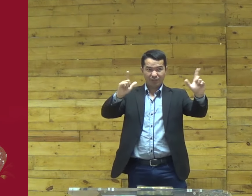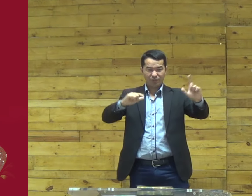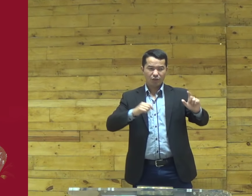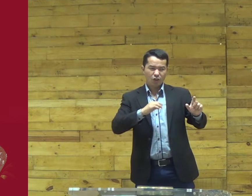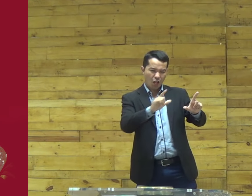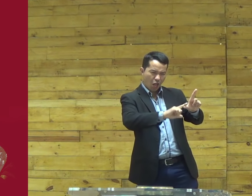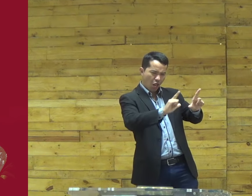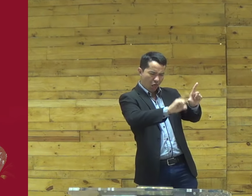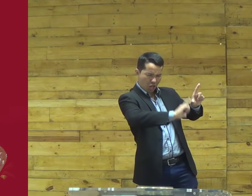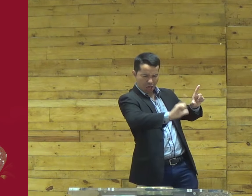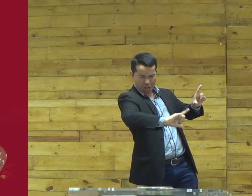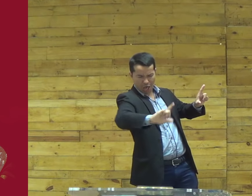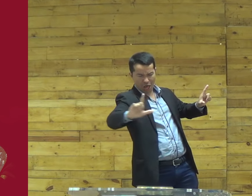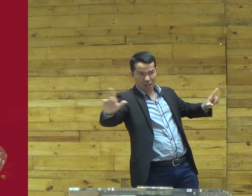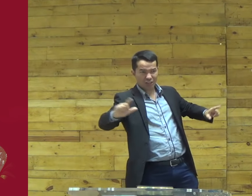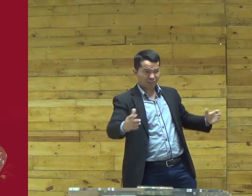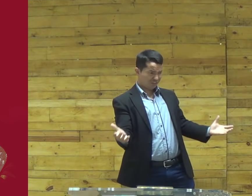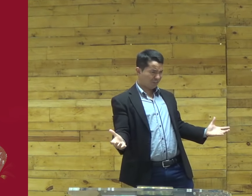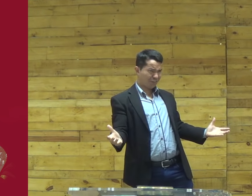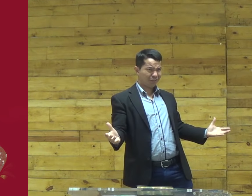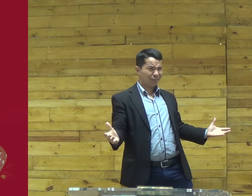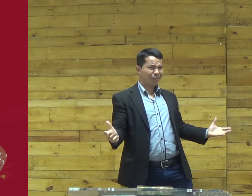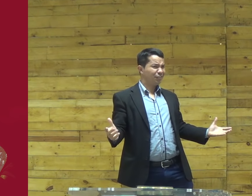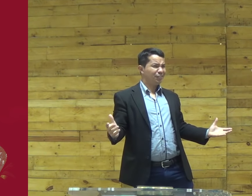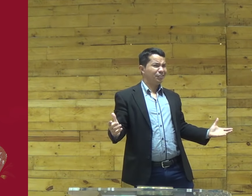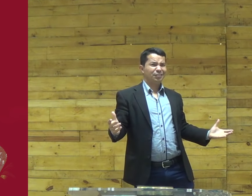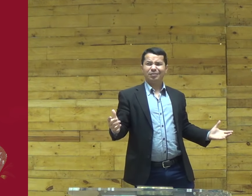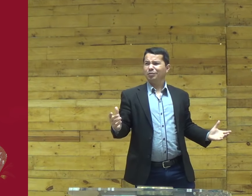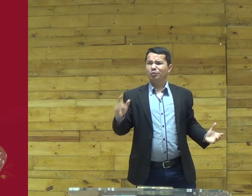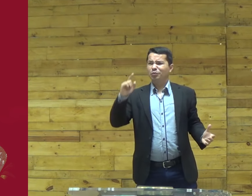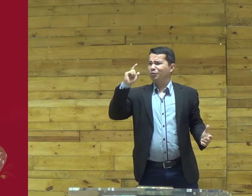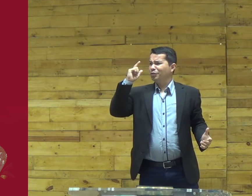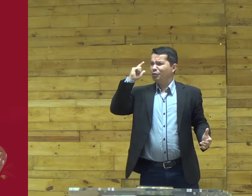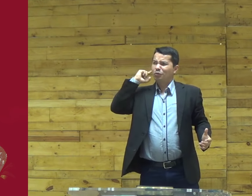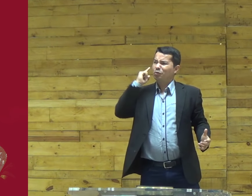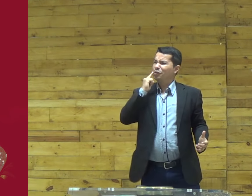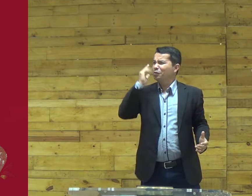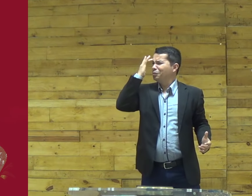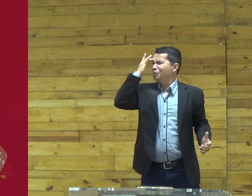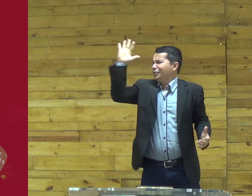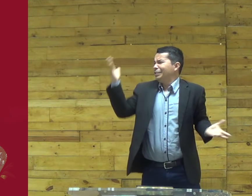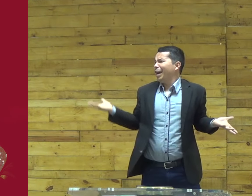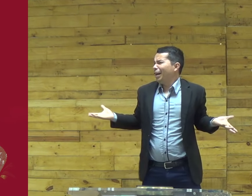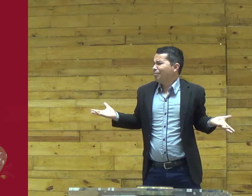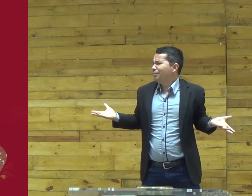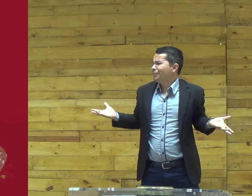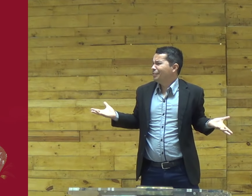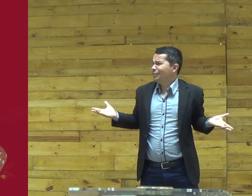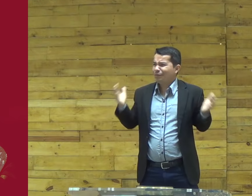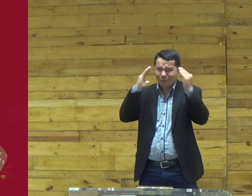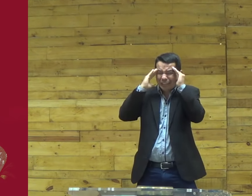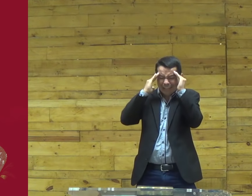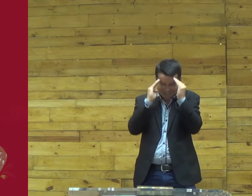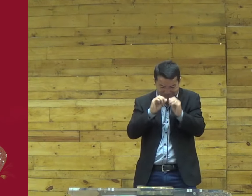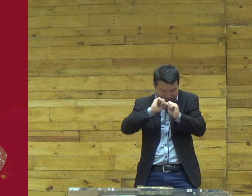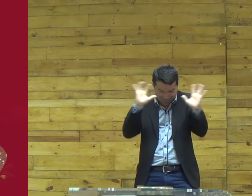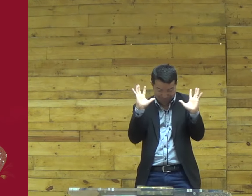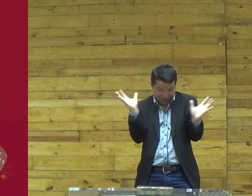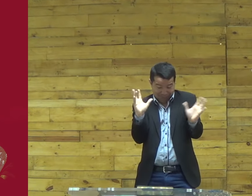política. Você liga a TV e você vê ali, né, legenda. Mas o surdo não vai ler ou não dá tempo de ler ou tá muito